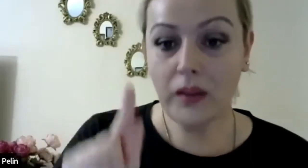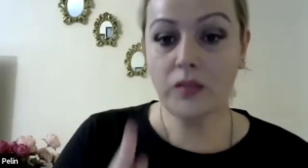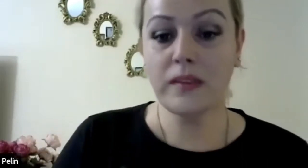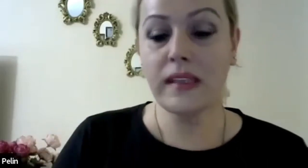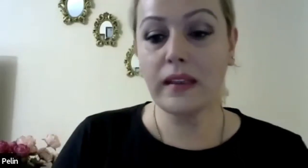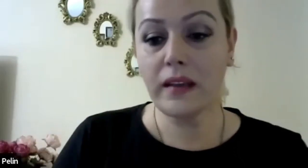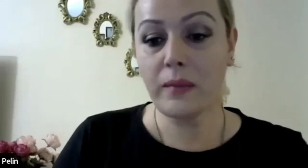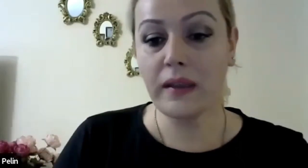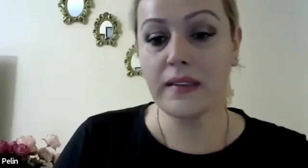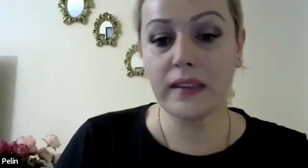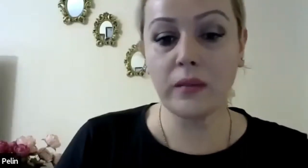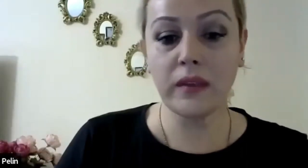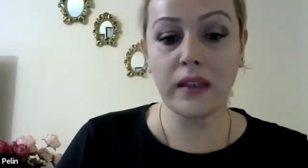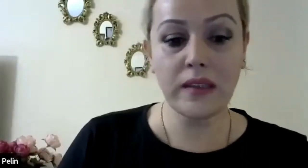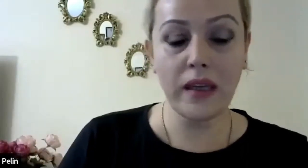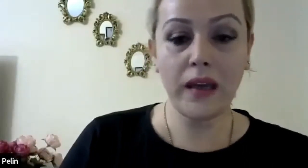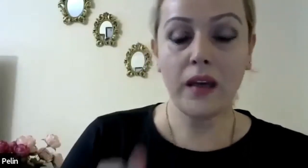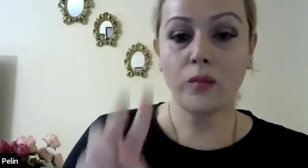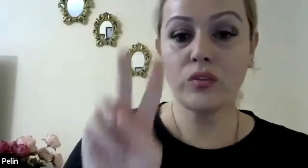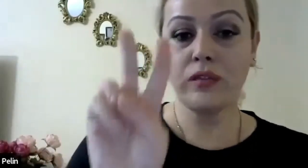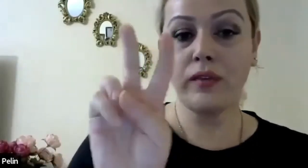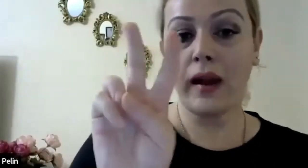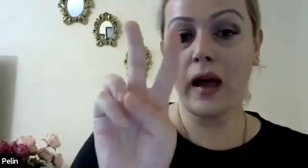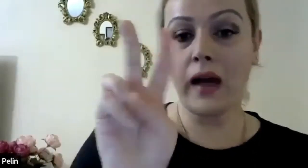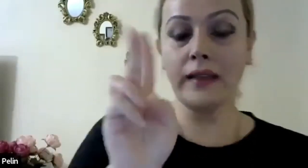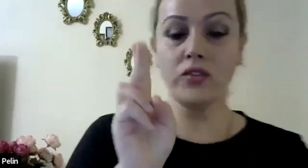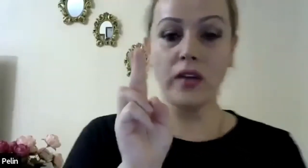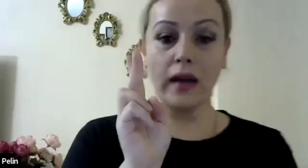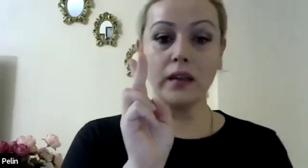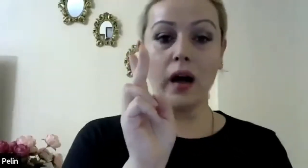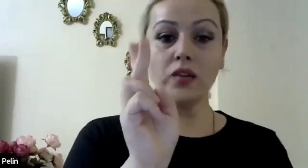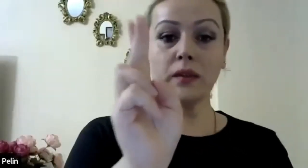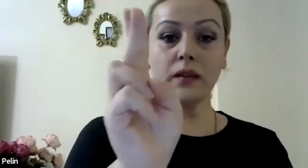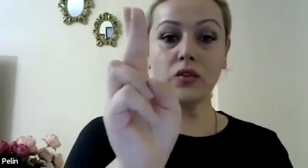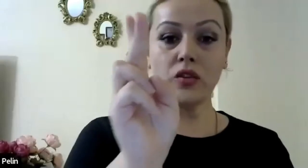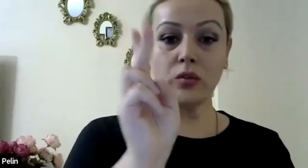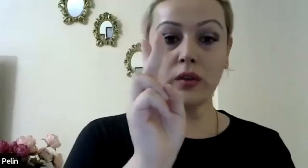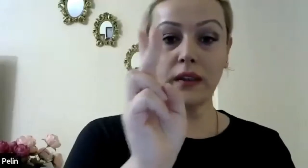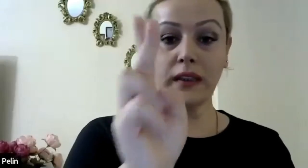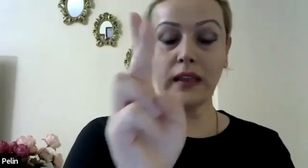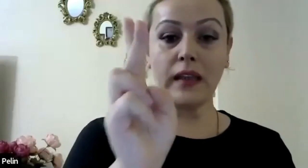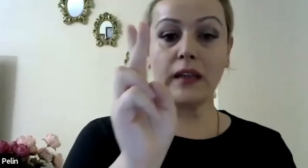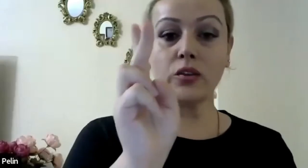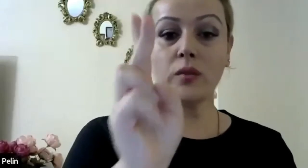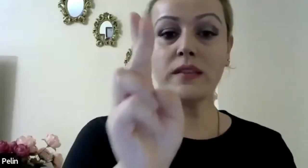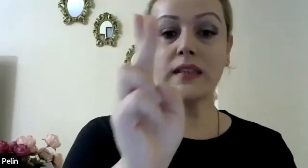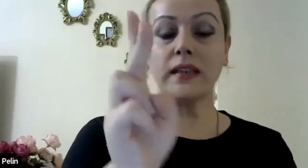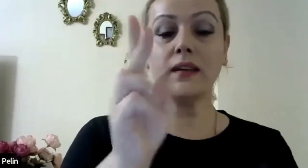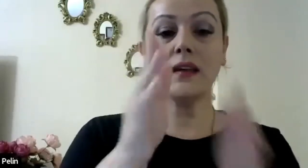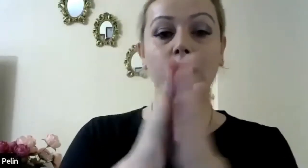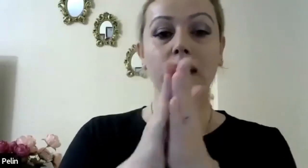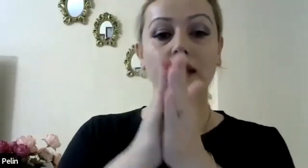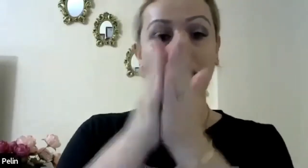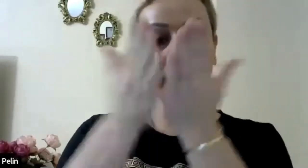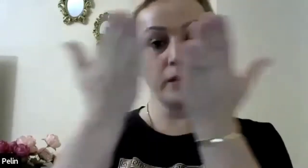Şimdi senin demek istediğimde ise bu sefer aynı işareti karşımdaki kişiye doğru hareketlendiriyorum. Senin kitabın,